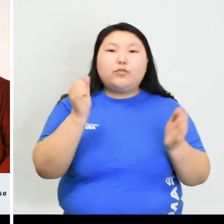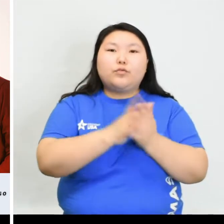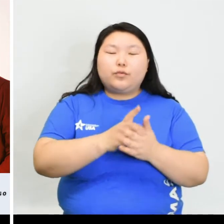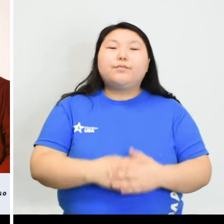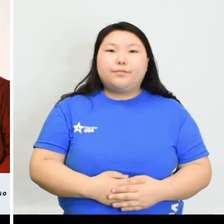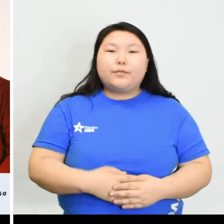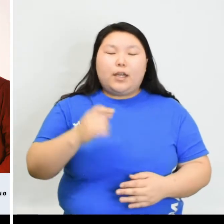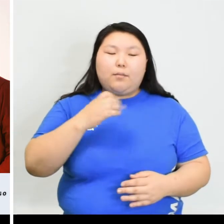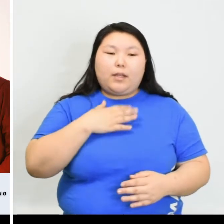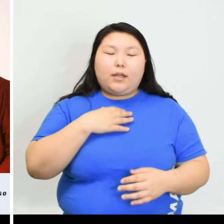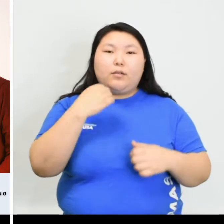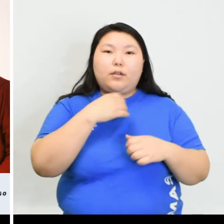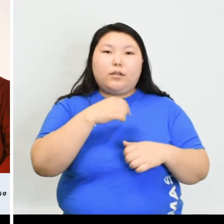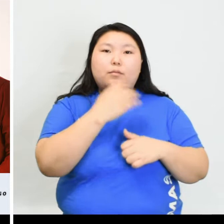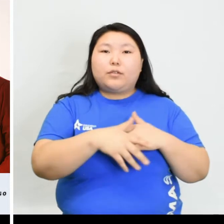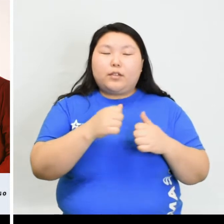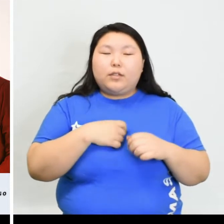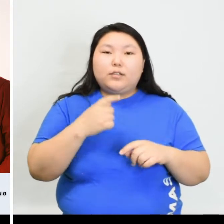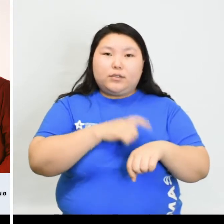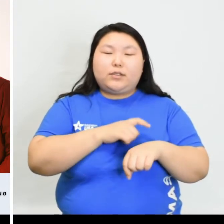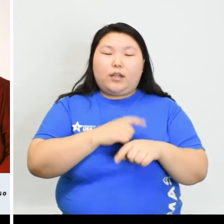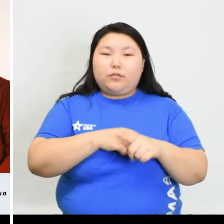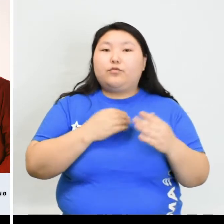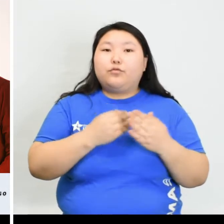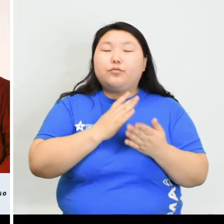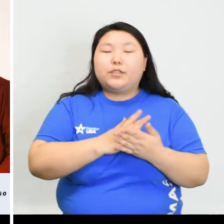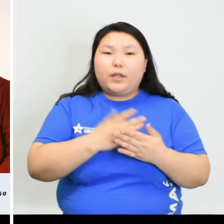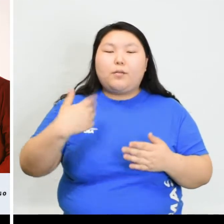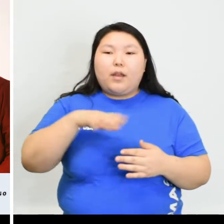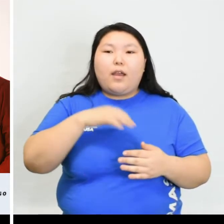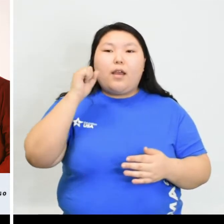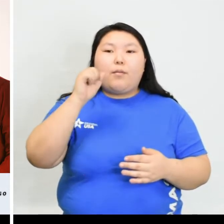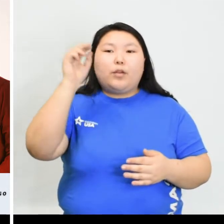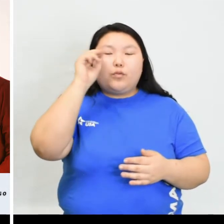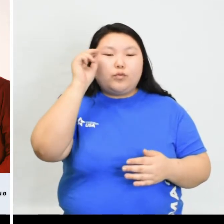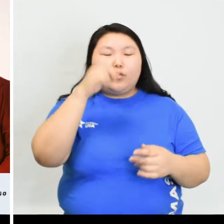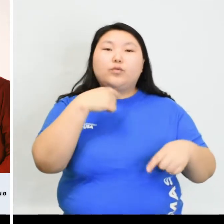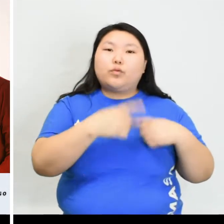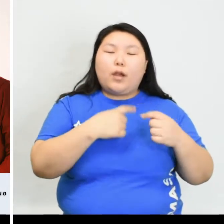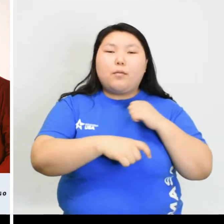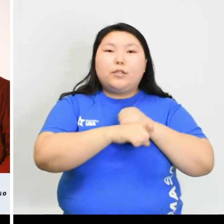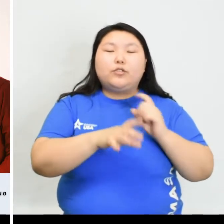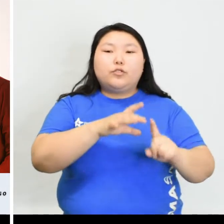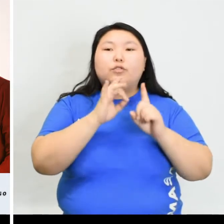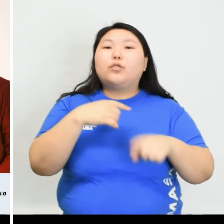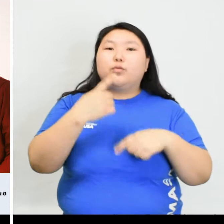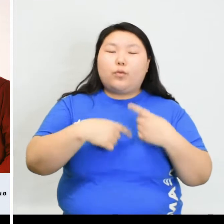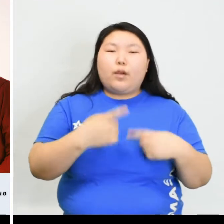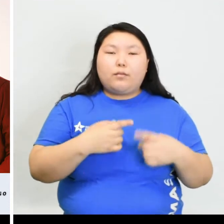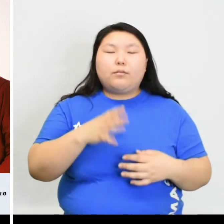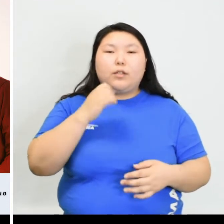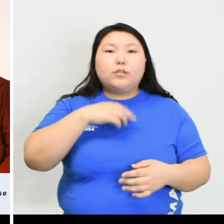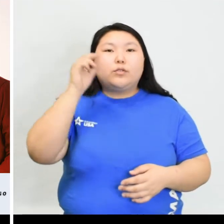манай нэвтрүүлгийн цаг маань ерөнхийдөө төгчээн. Тэгээд бид зөв Америкт сурах, суралцах тухай, мэрэгчлээ сонгох тухай, мөн